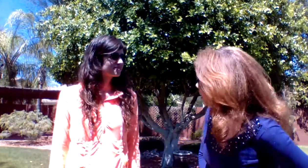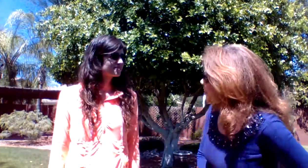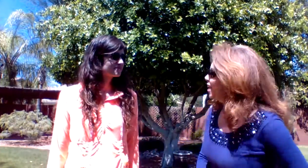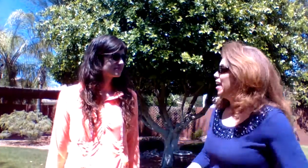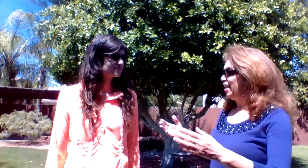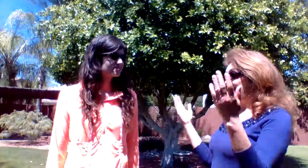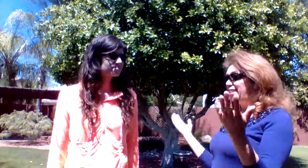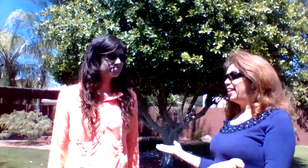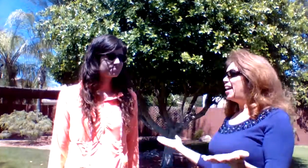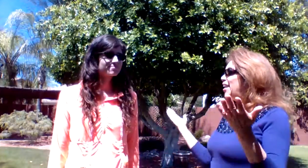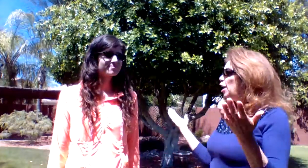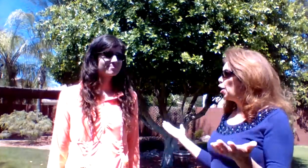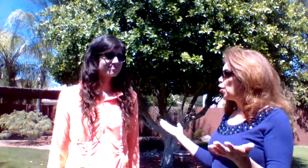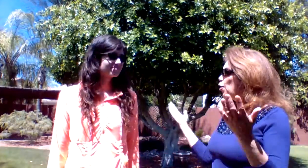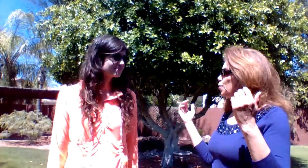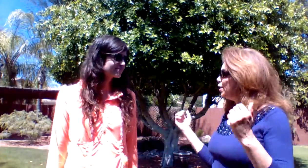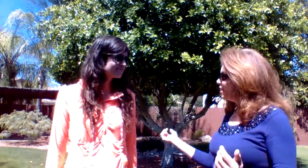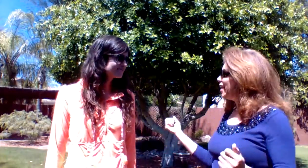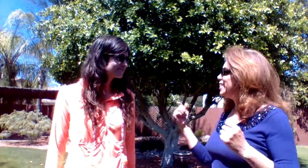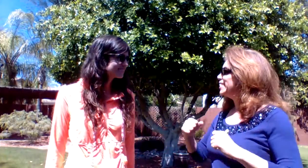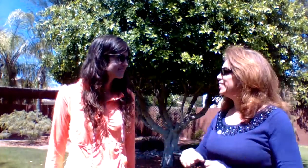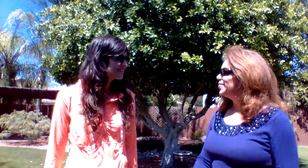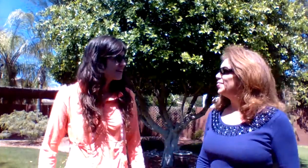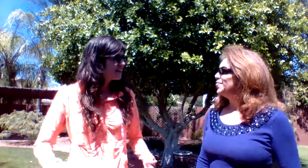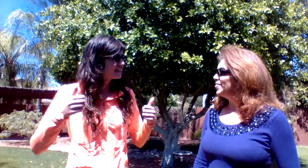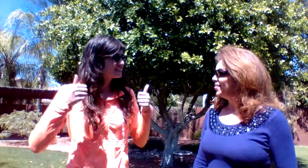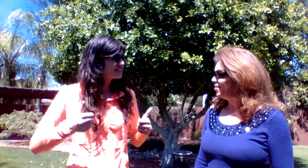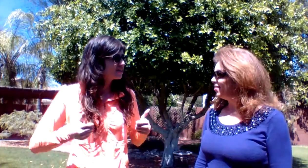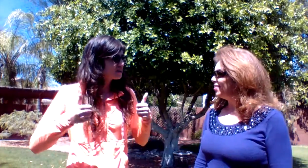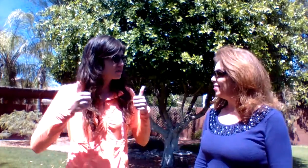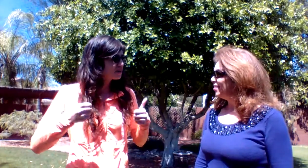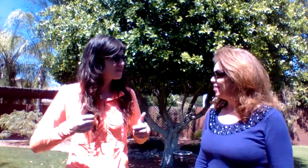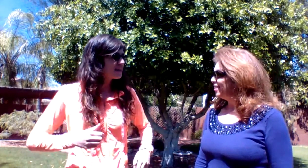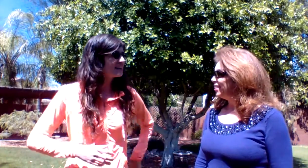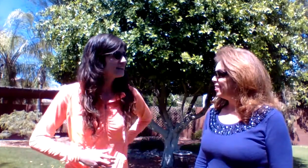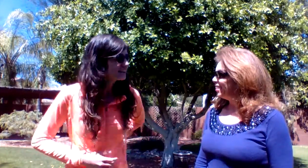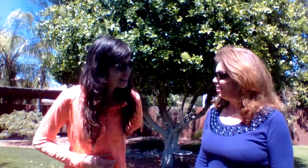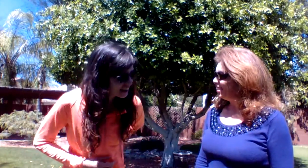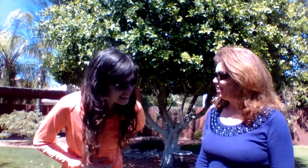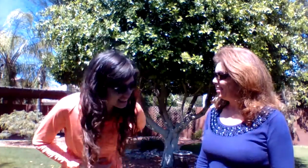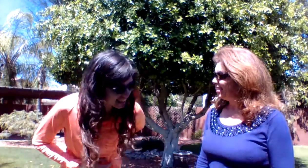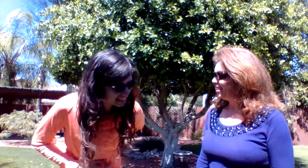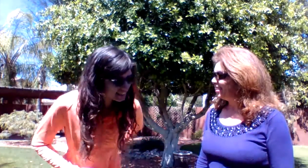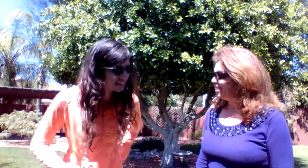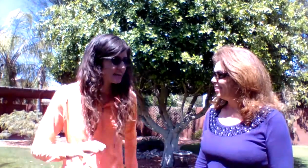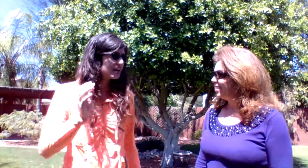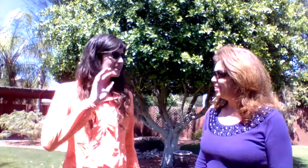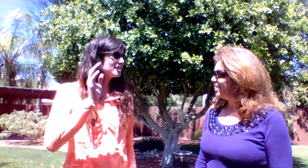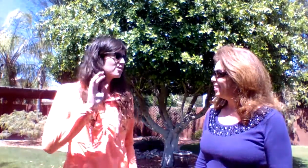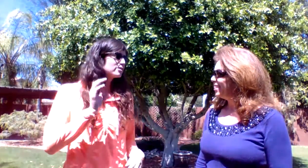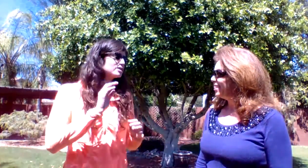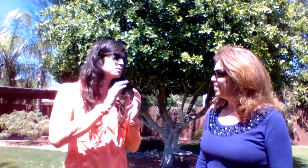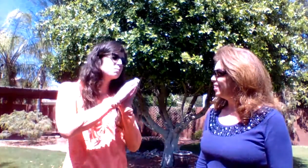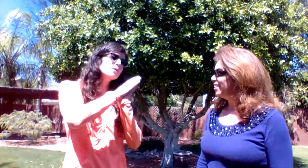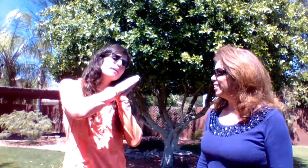gracias. ¿Qué tal? ¿Cómo estás? Estoy muy bien, gracias. Adiós,